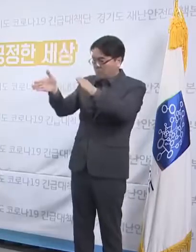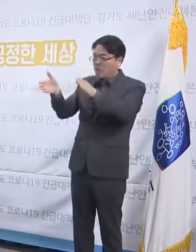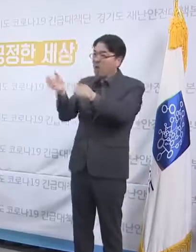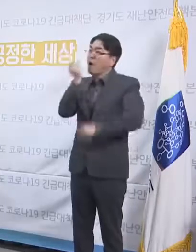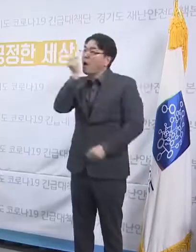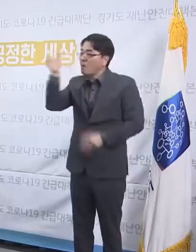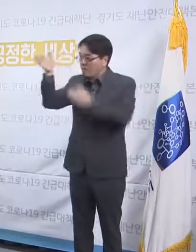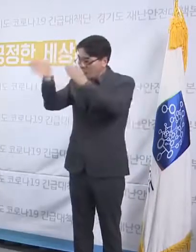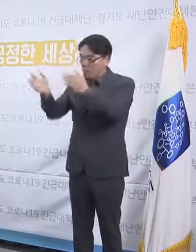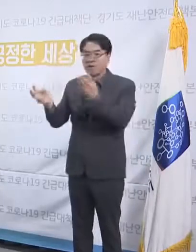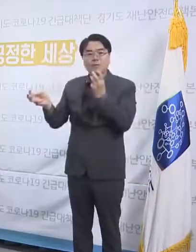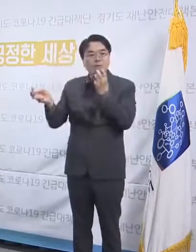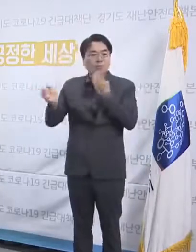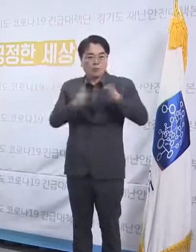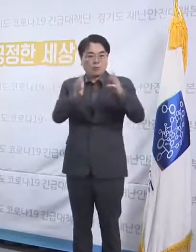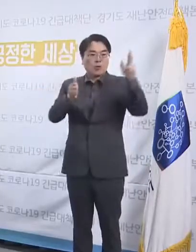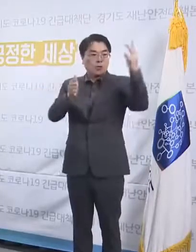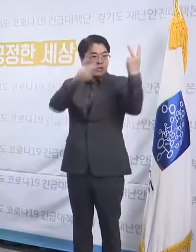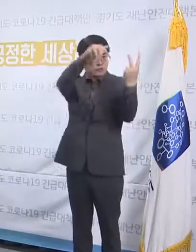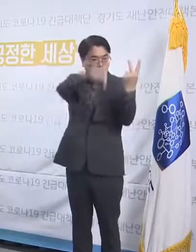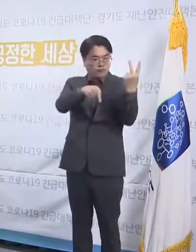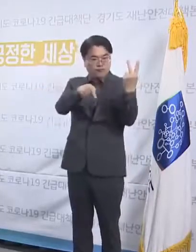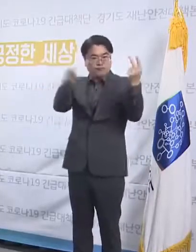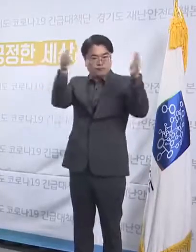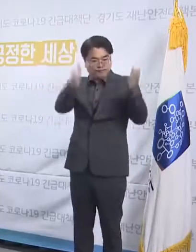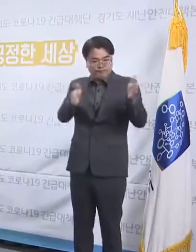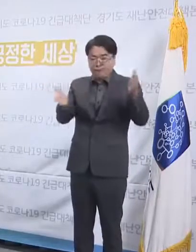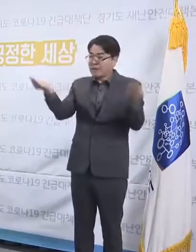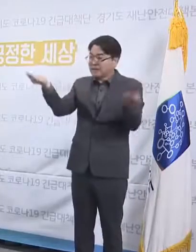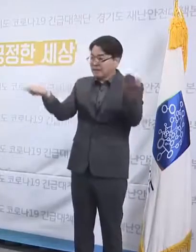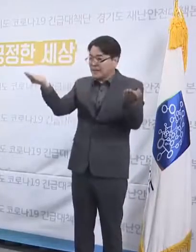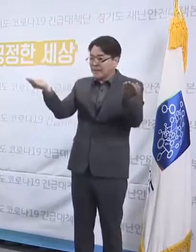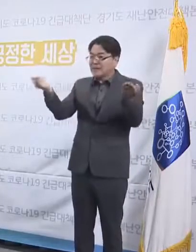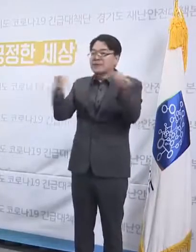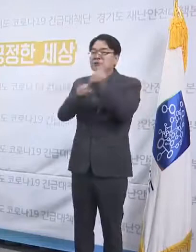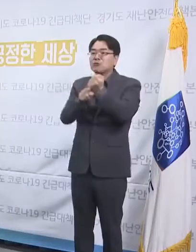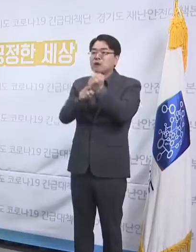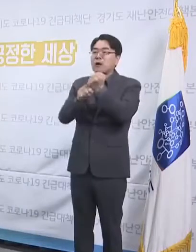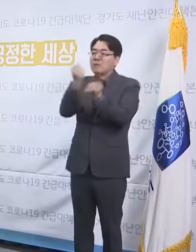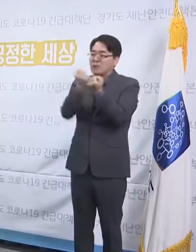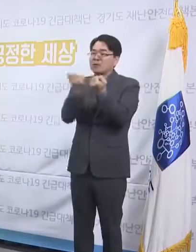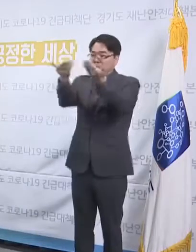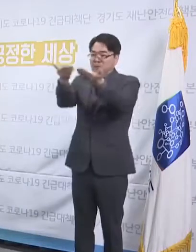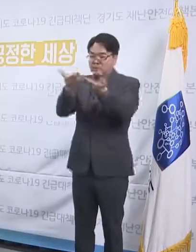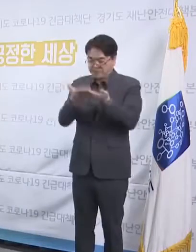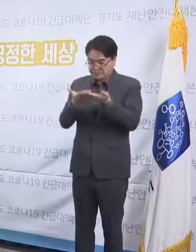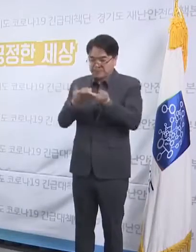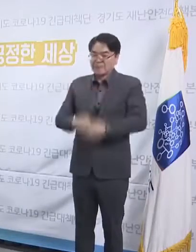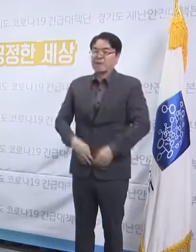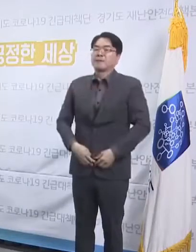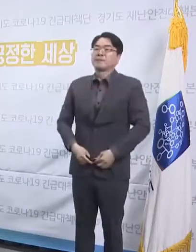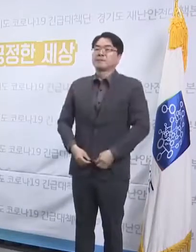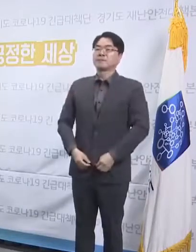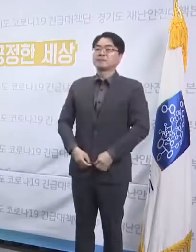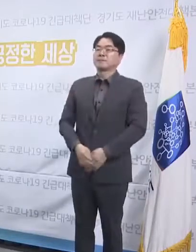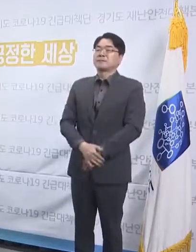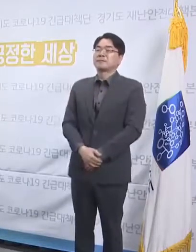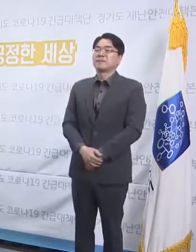무엇인지, 그러면 경기도는 추이를 보면서 앞으로 연장할 계획이 있는지 대해서 궁금합니다.